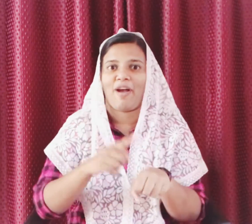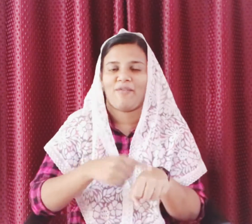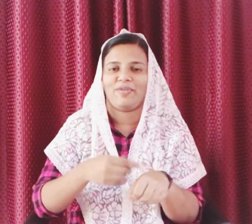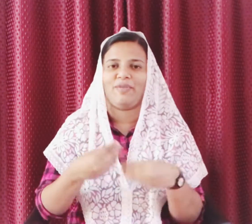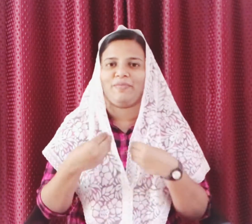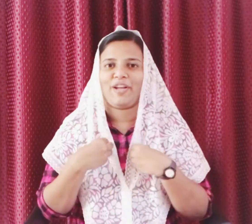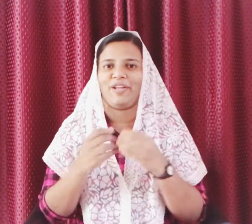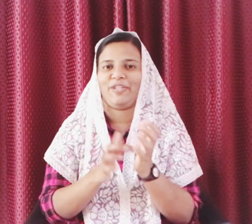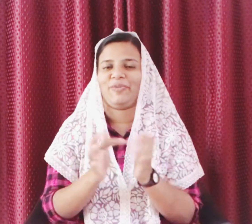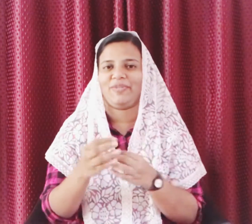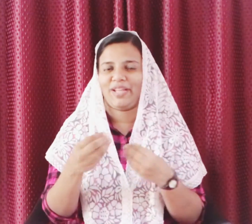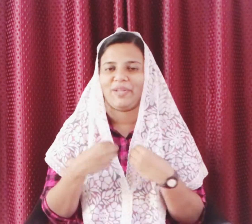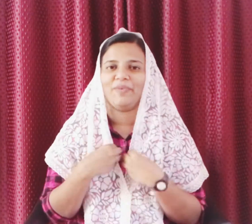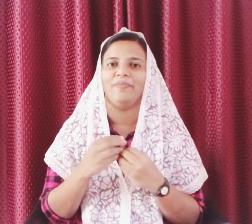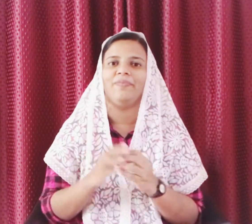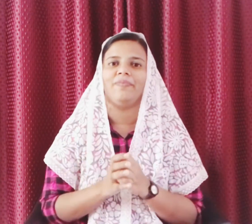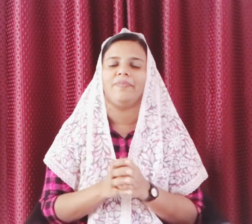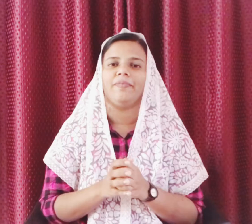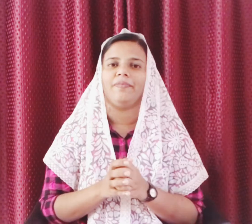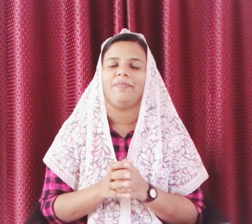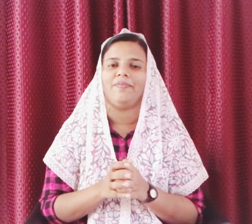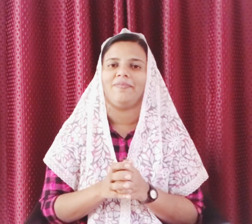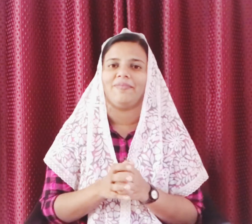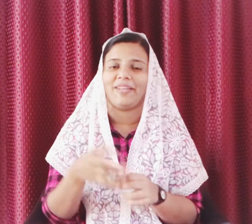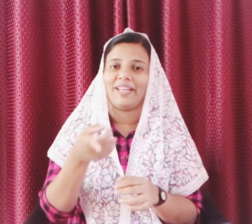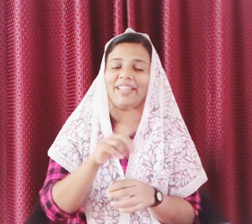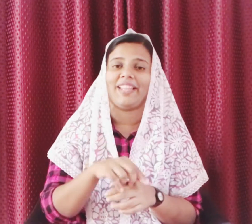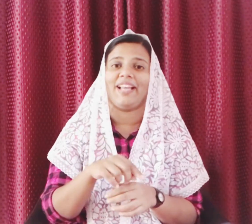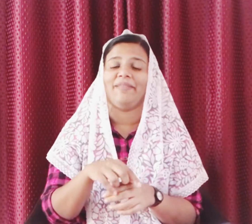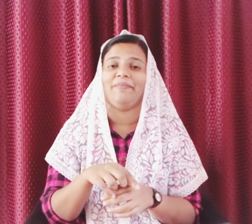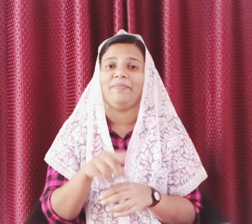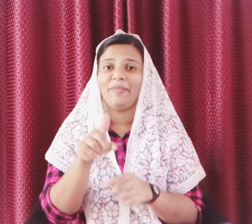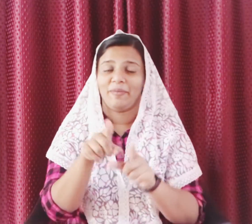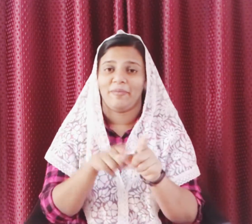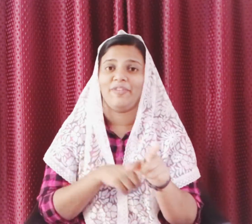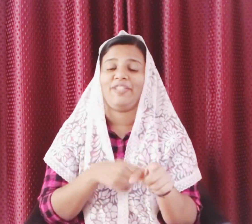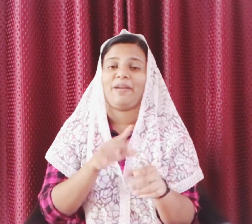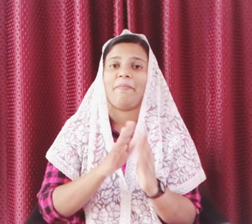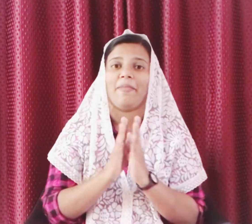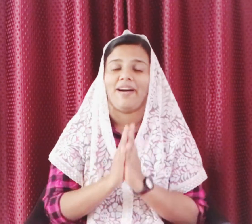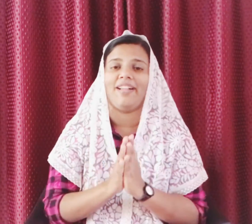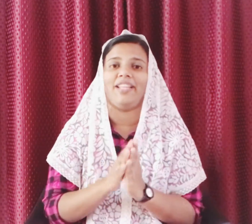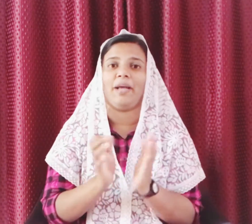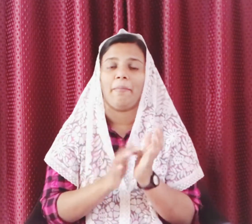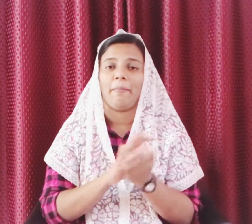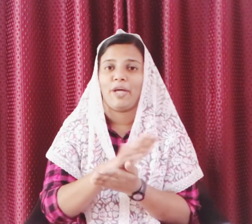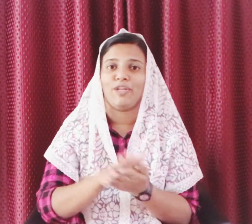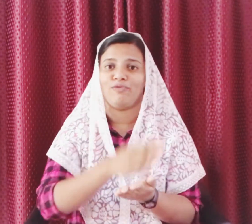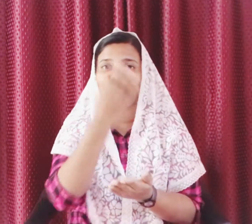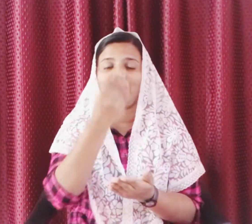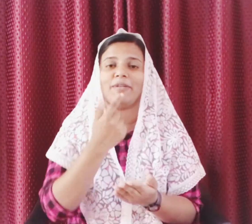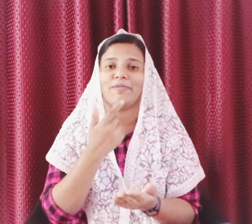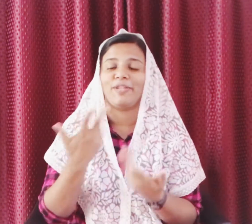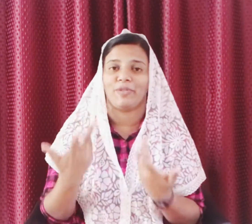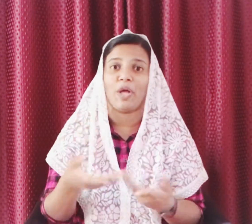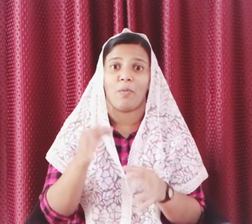അവസരമാണ്. ആമേൻ. ഇന്നലെ നമ്മൾ പുതുവർഷ സത്തിൻ്റെ മീറ്റിങ്ങിൽ പരിശുദ്ധാത്മാവ് നമ്മളോട് പറഞ്ഞതുപോലെ ഈ പുതിയ